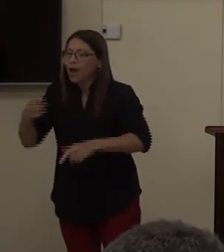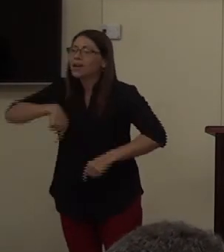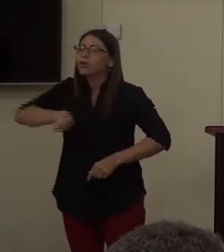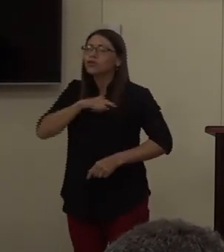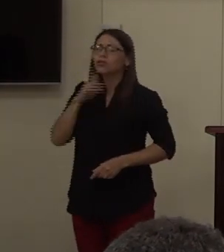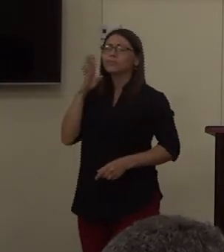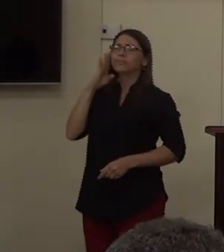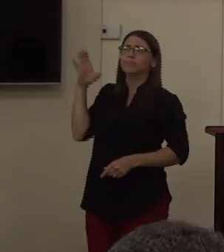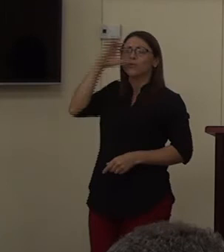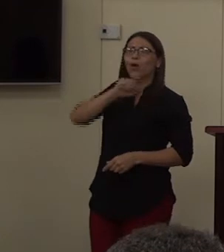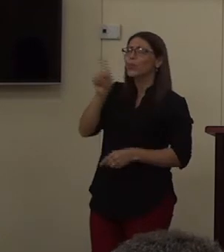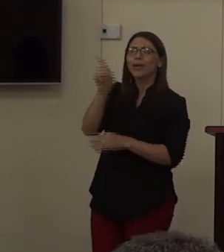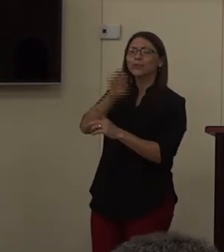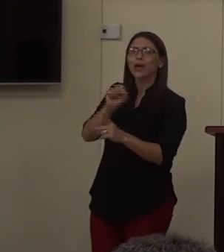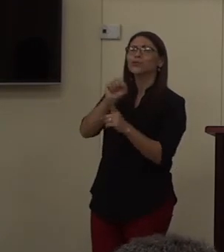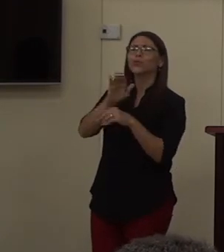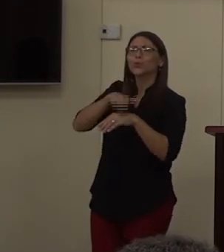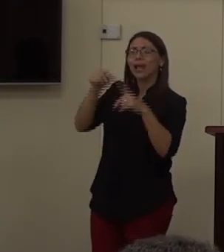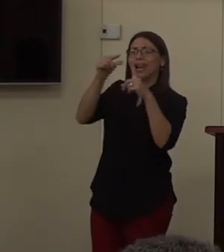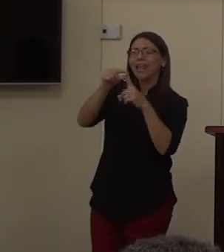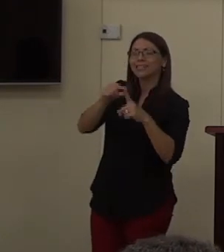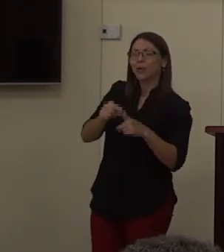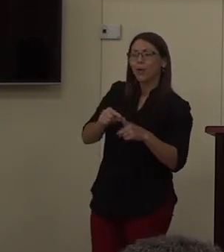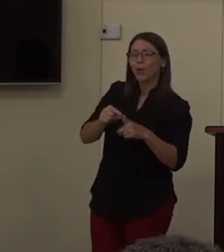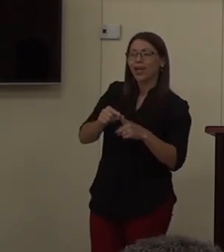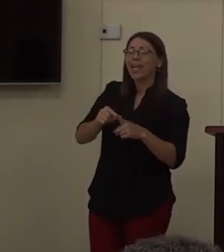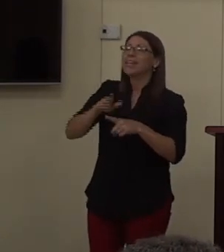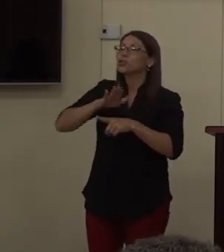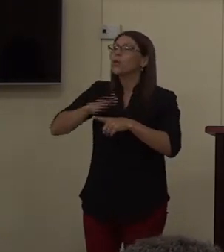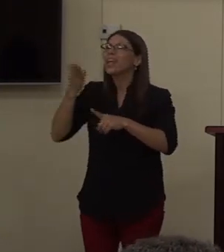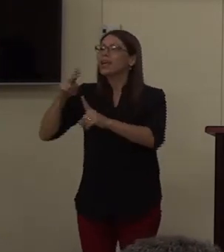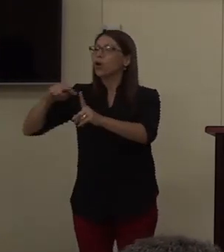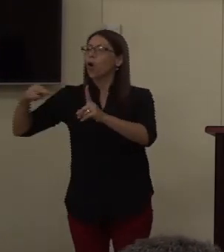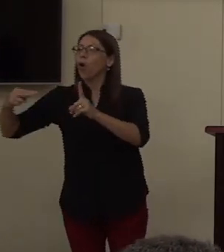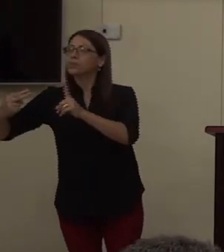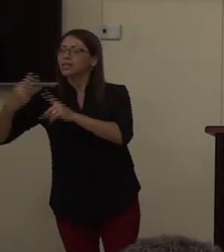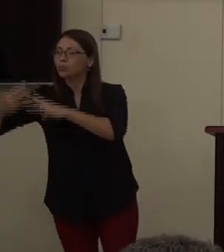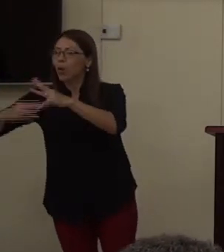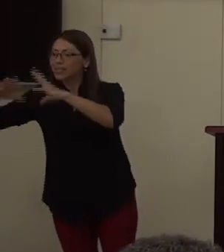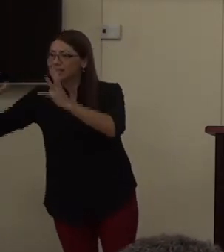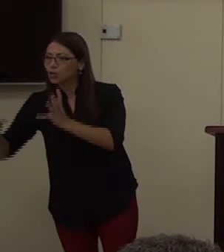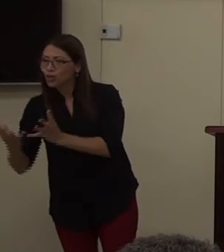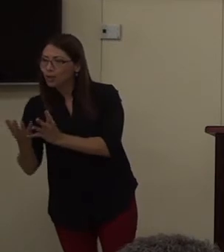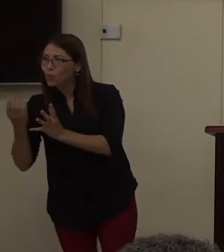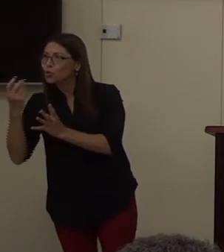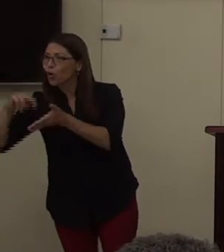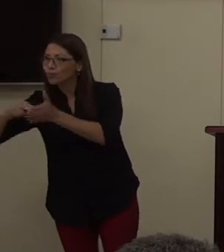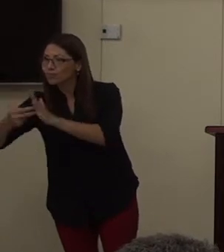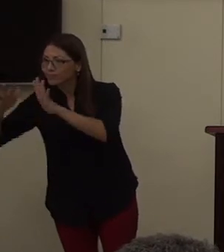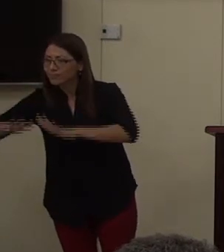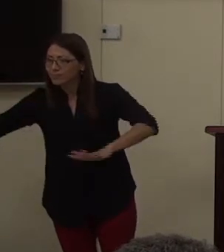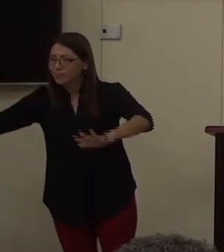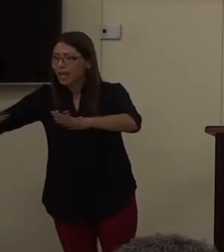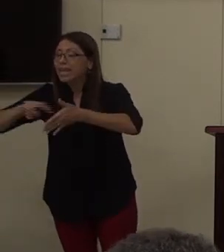es un asunto de léxico, es un asunto de conceptualización del mundo. Es eso. Es decir,